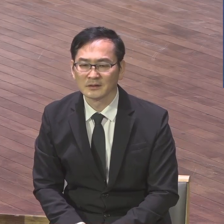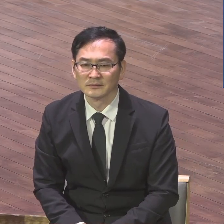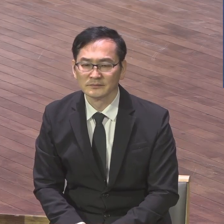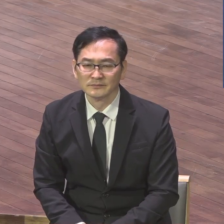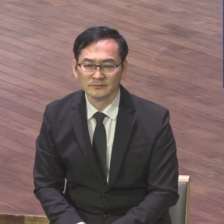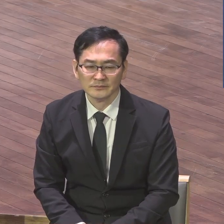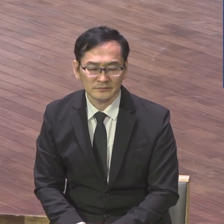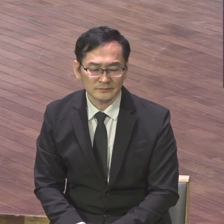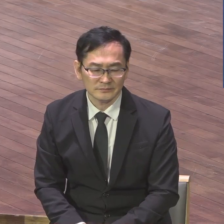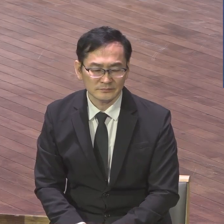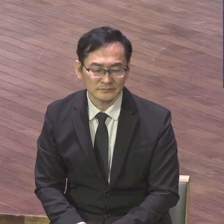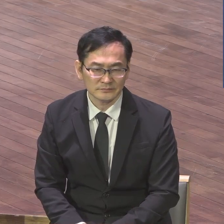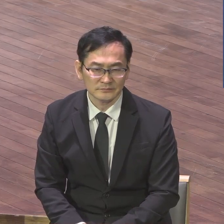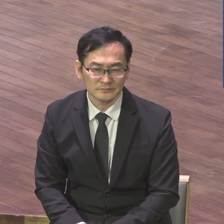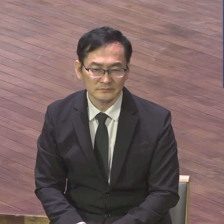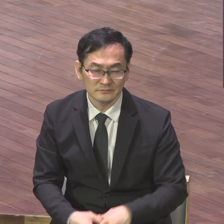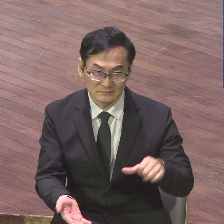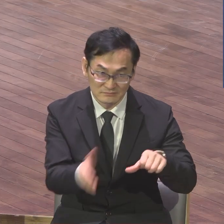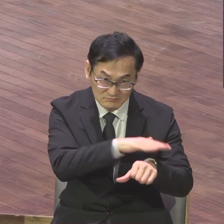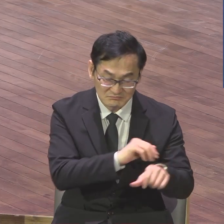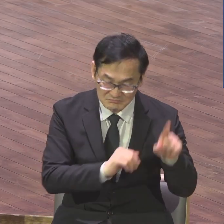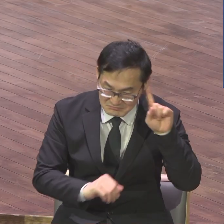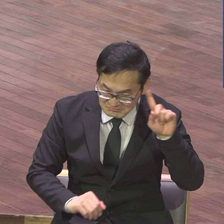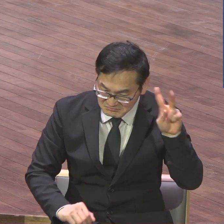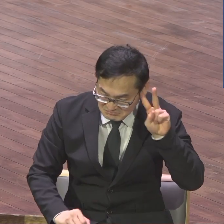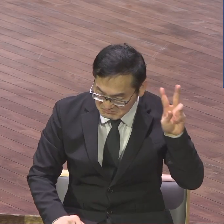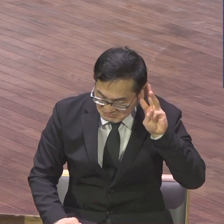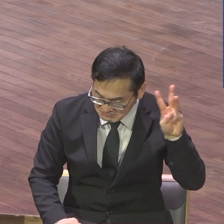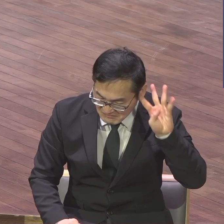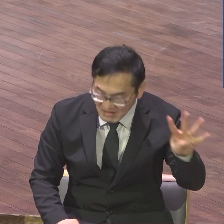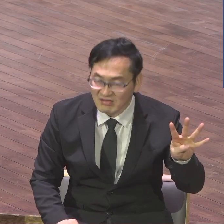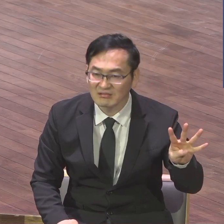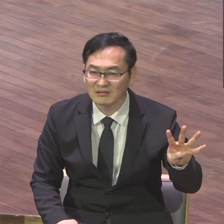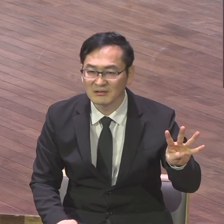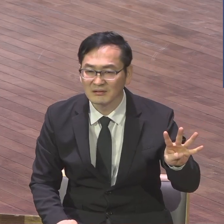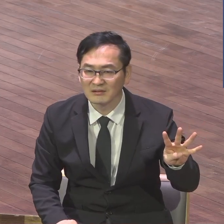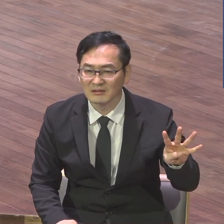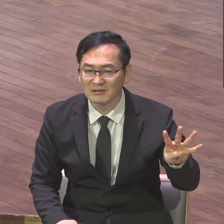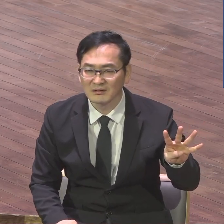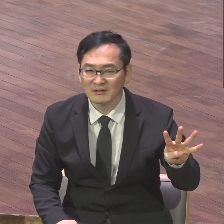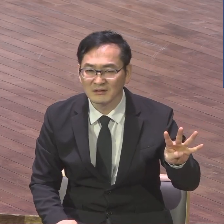장례식 한 지가 나흘 됐어요. 그래서 썩어서 냄새가 나요.